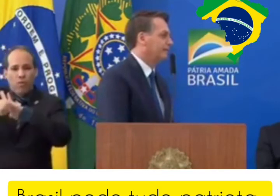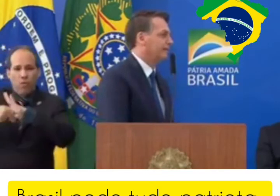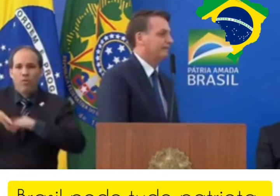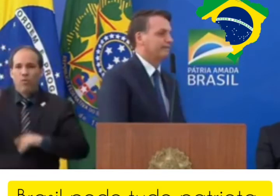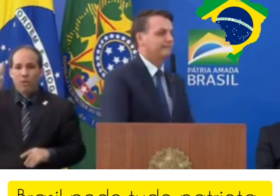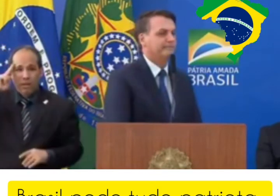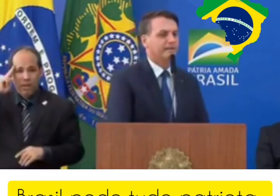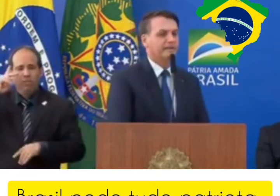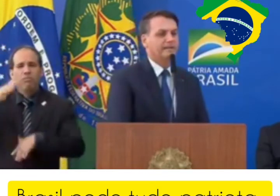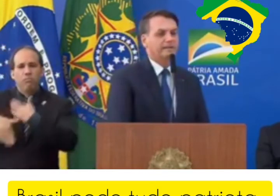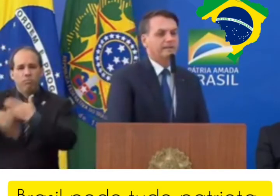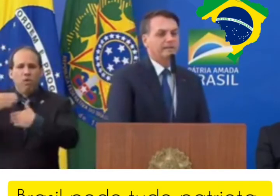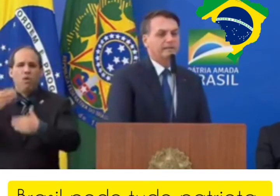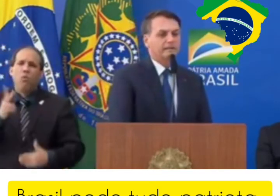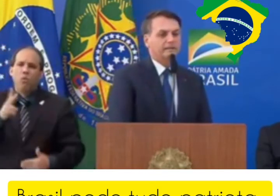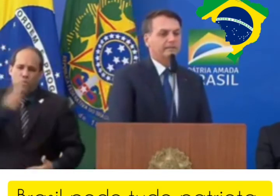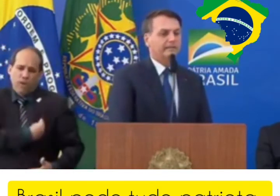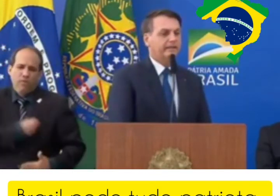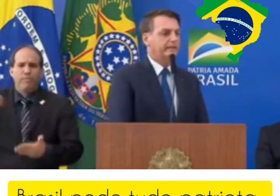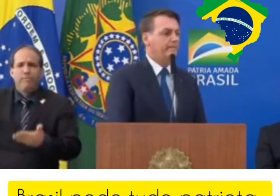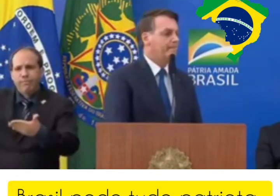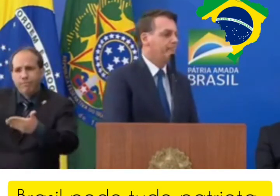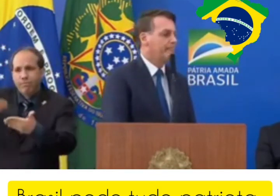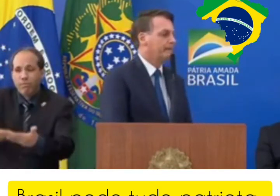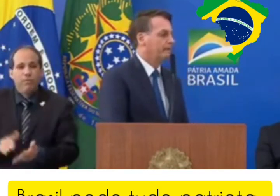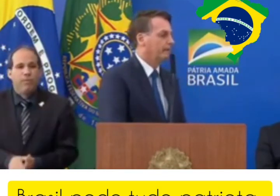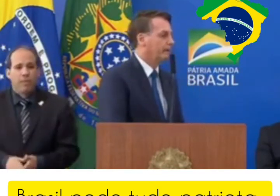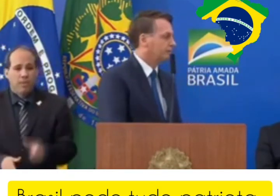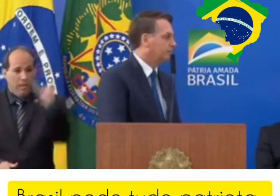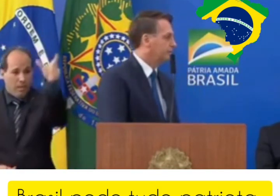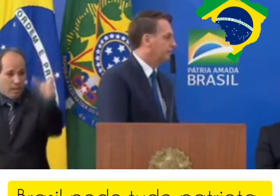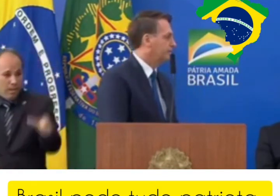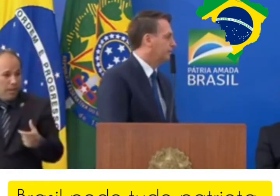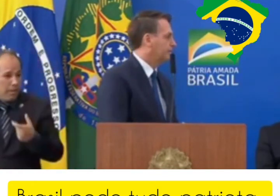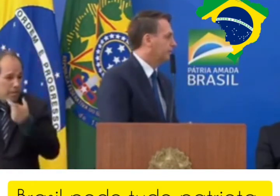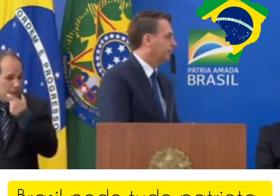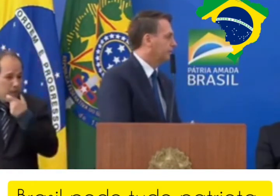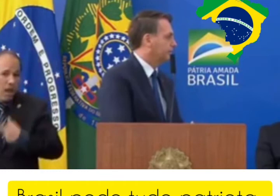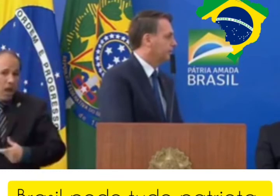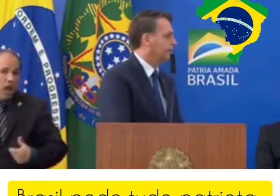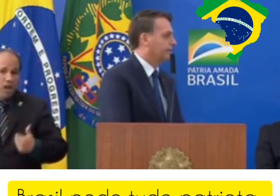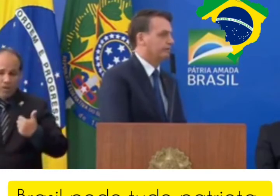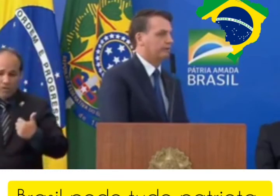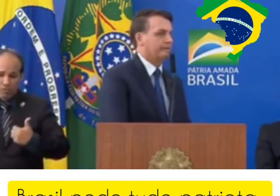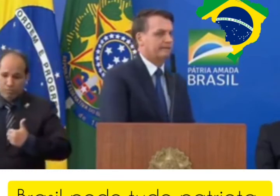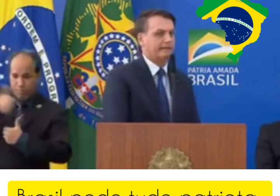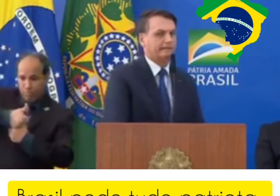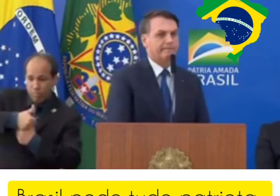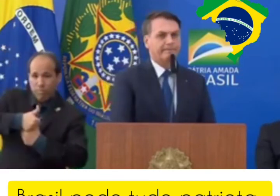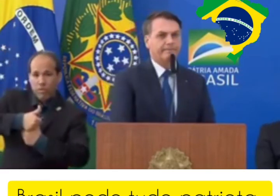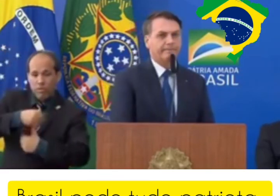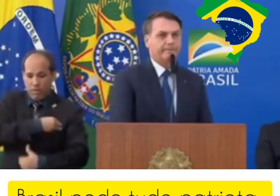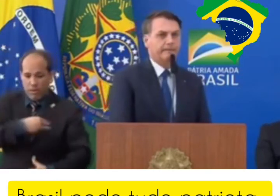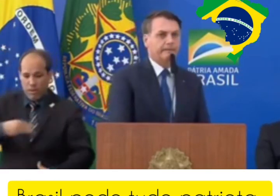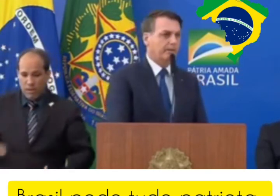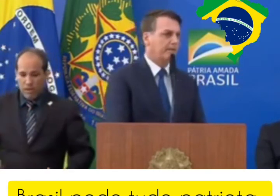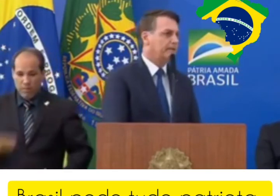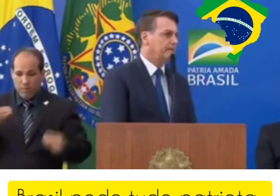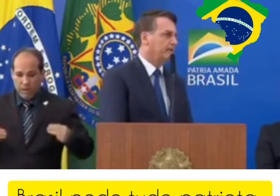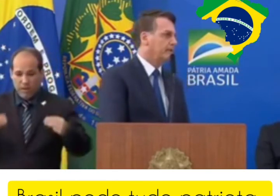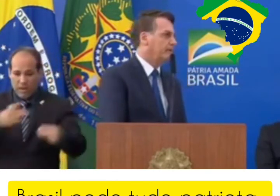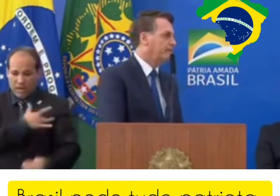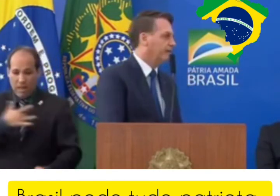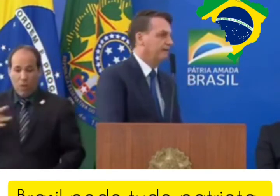e segui a minha vida. O Mandetta assumiu esse time conosco em janeiro do ano passado.